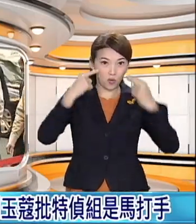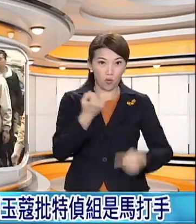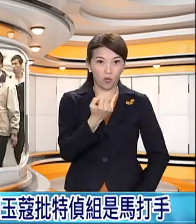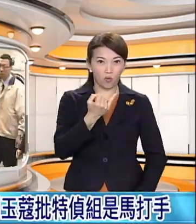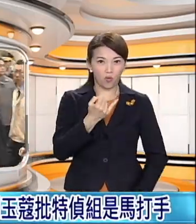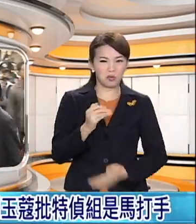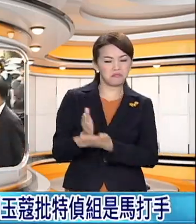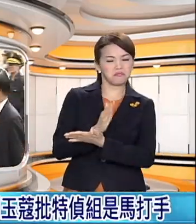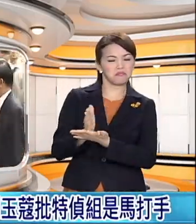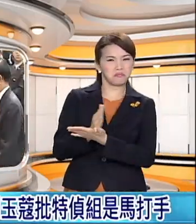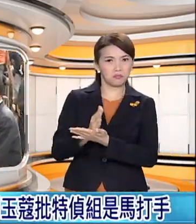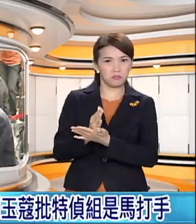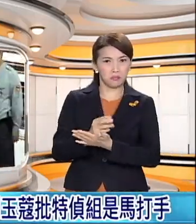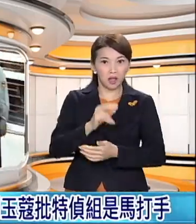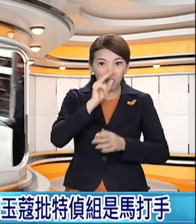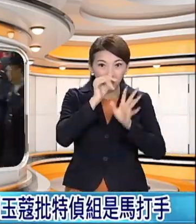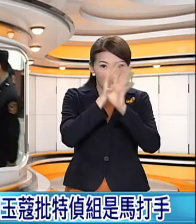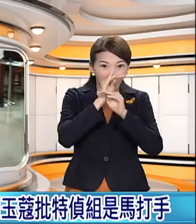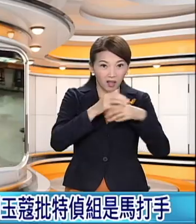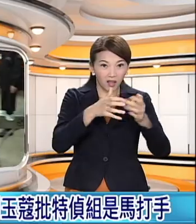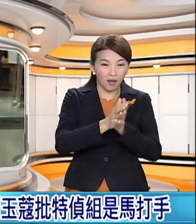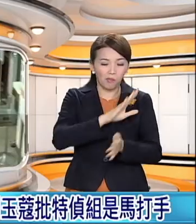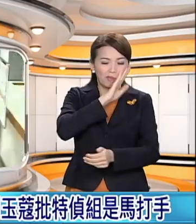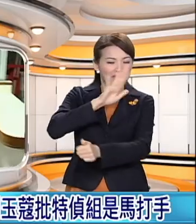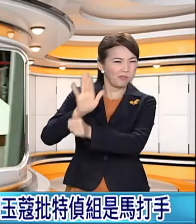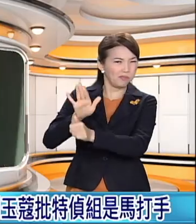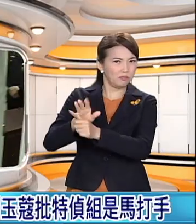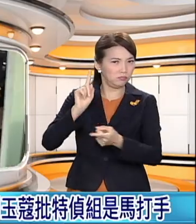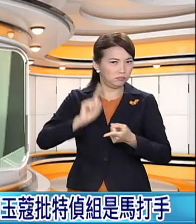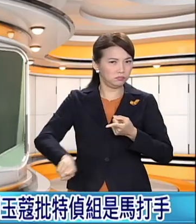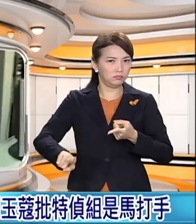特侦组根本就是马英九的打手。